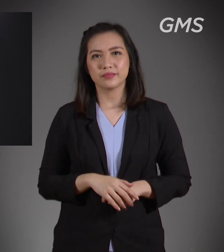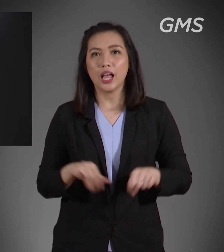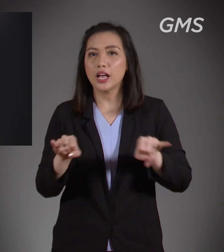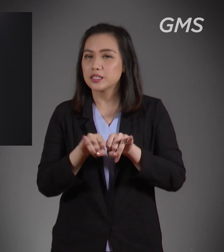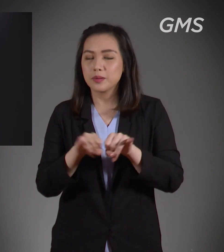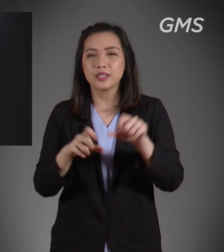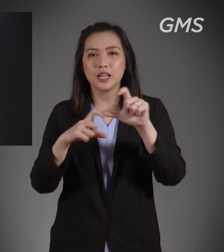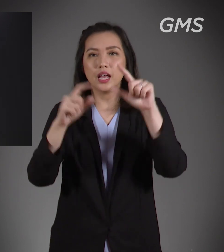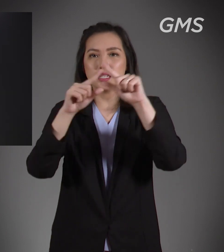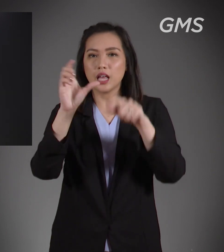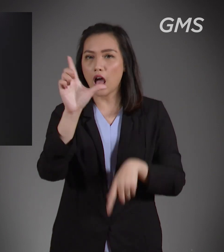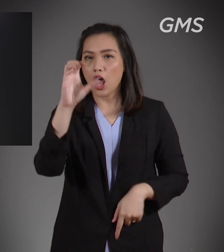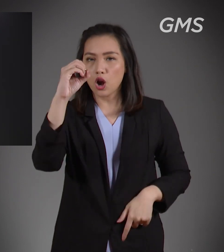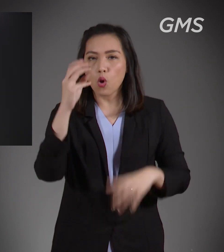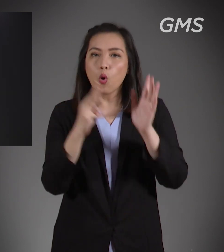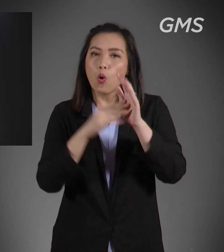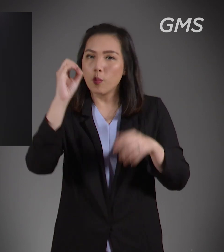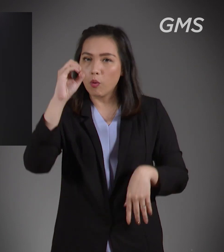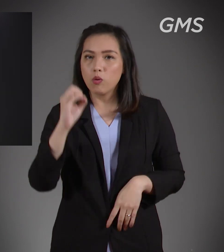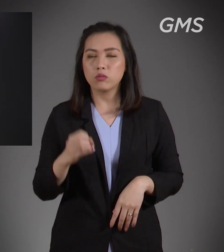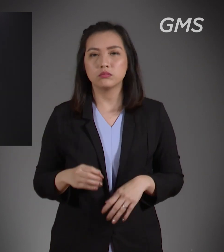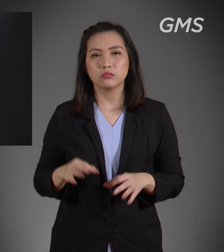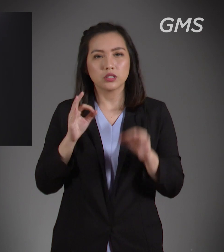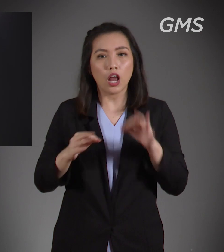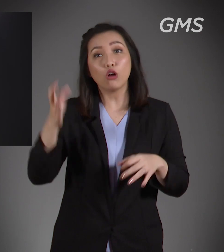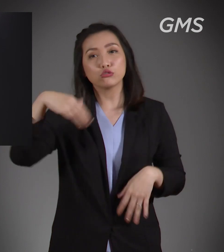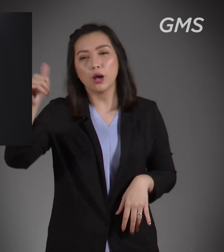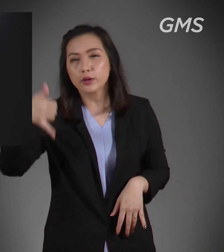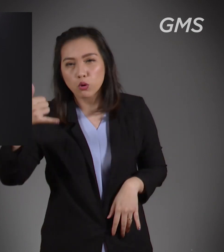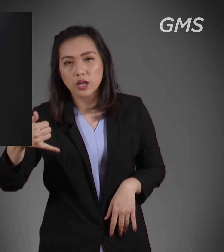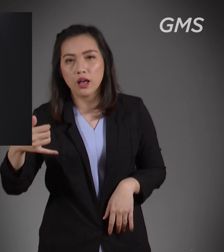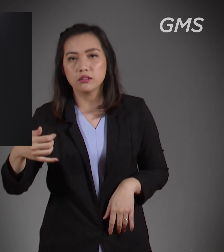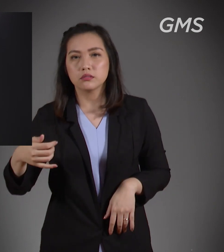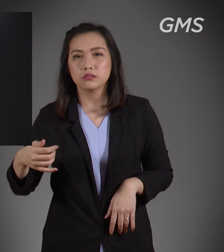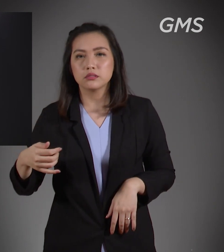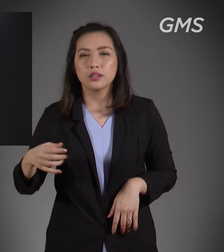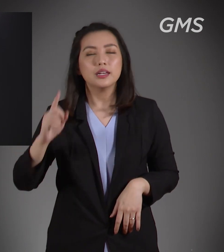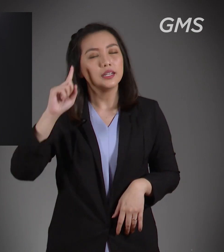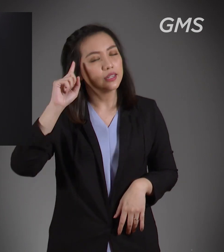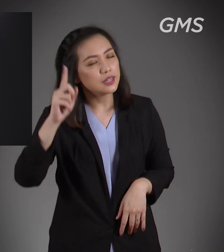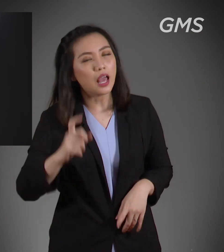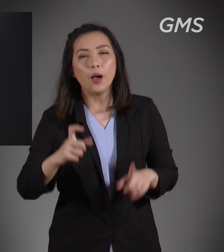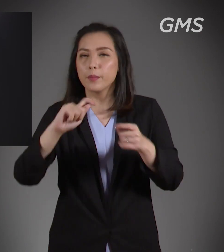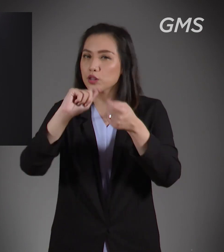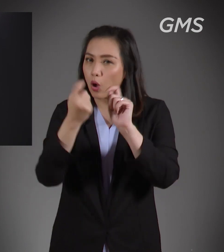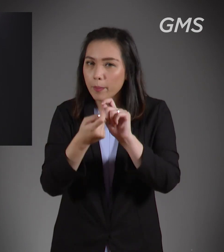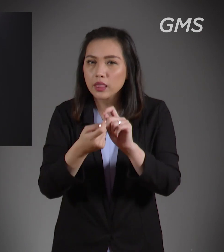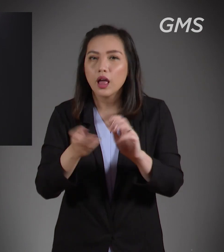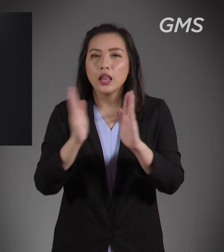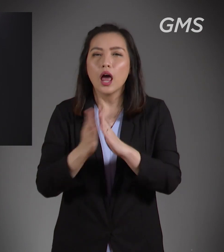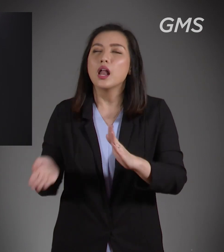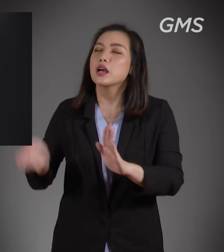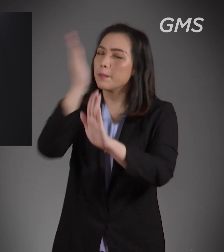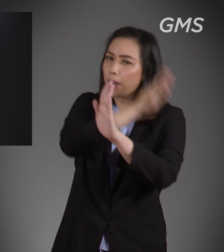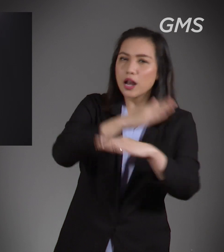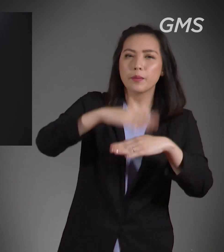kitab Pengkhotbah luar biasa. Ini orang nggak sungguh-sungguh kembali pada Tuhan. Dia maunya enaknya.